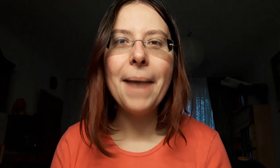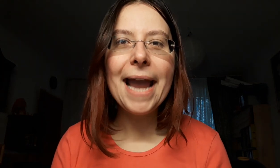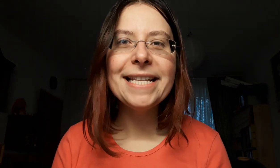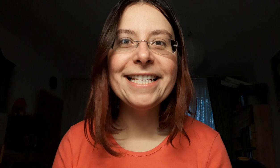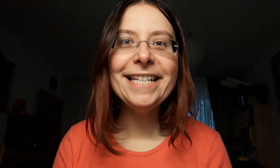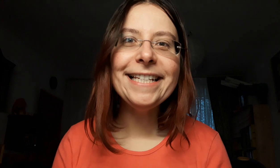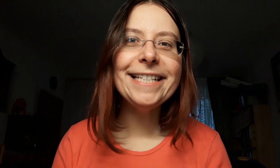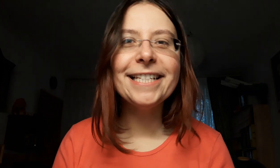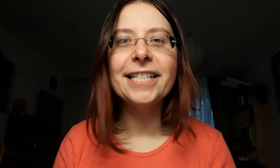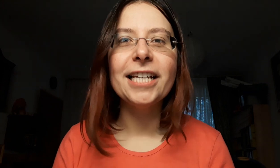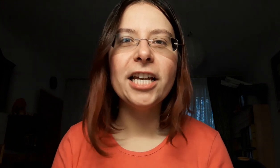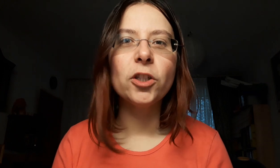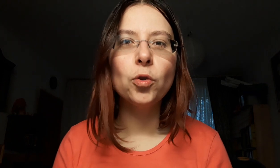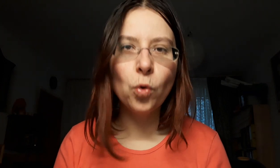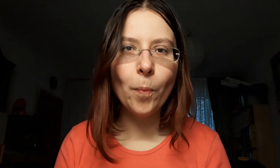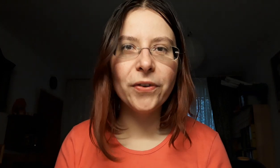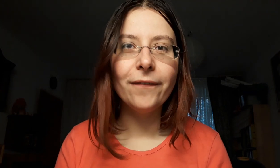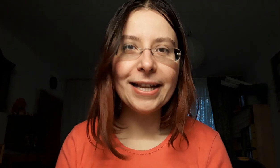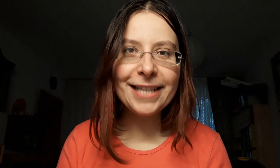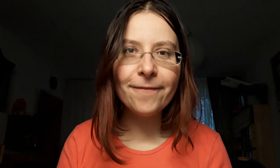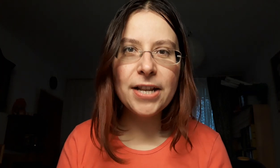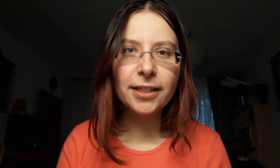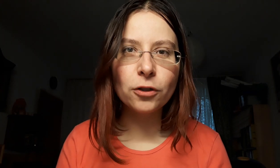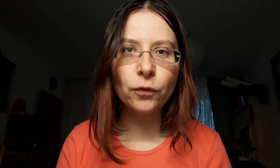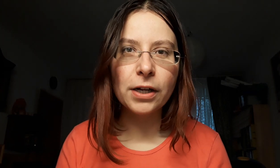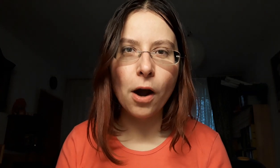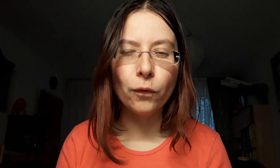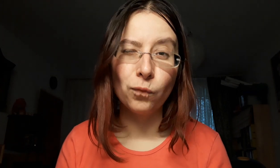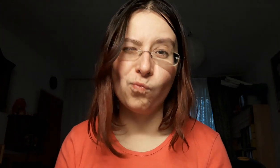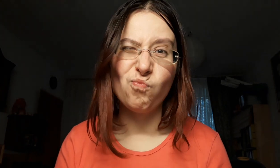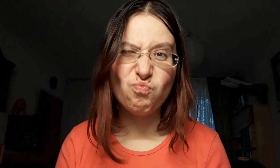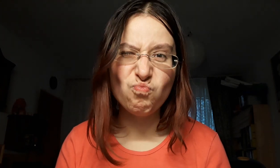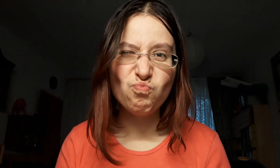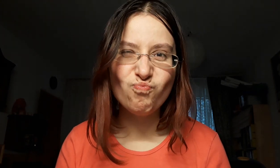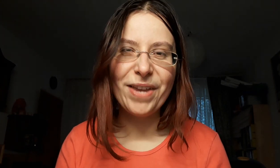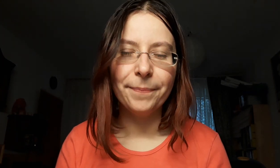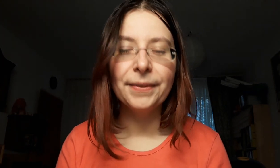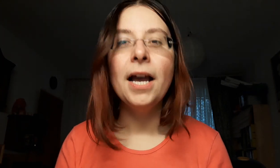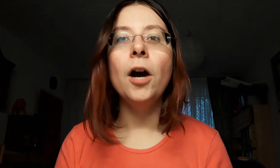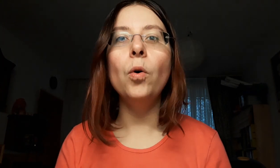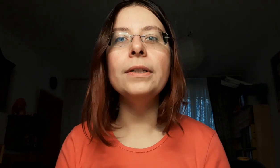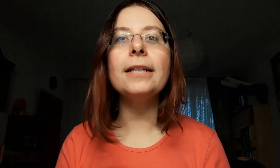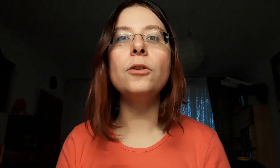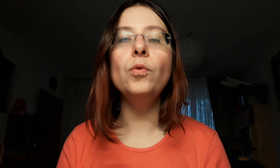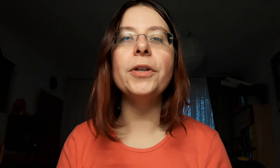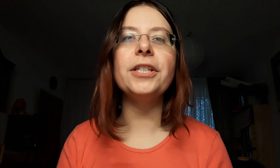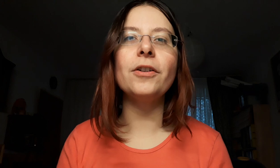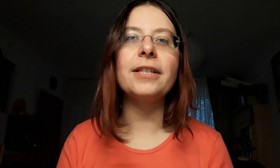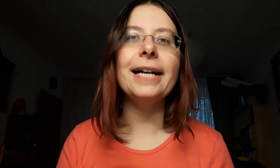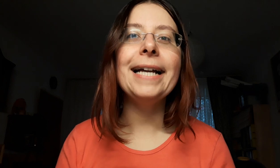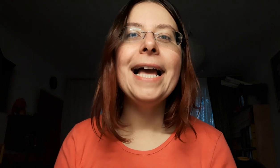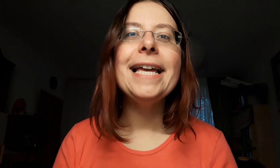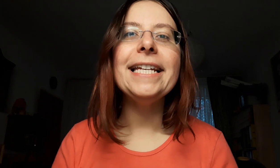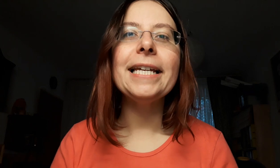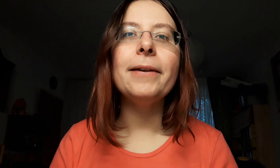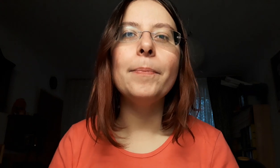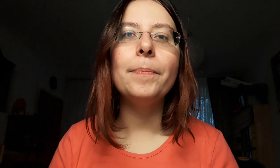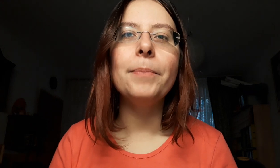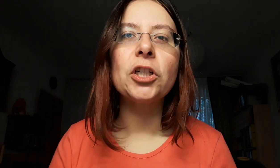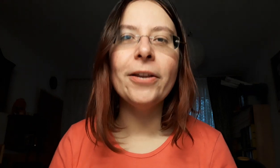mein Ziel ist es, in Zukunft Wasserfilter zu verkaufen. Ja. Und dazu möchte ich auch noch sagen, ich